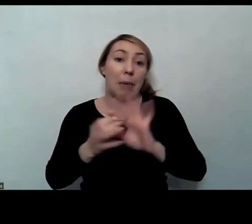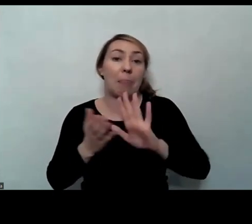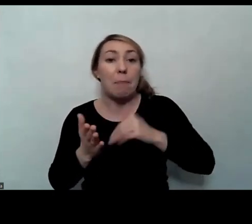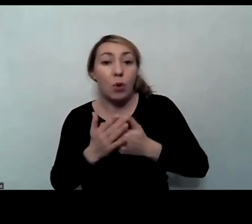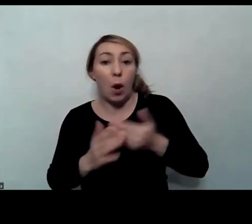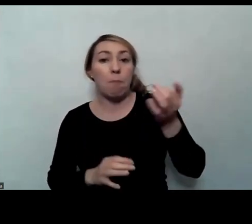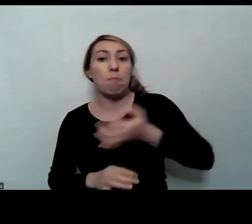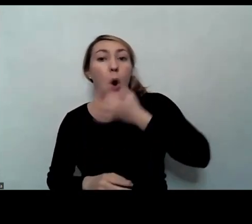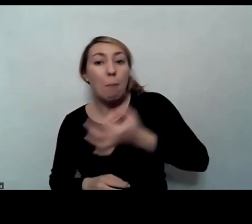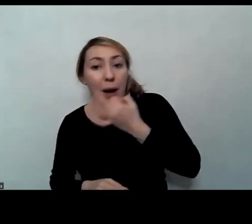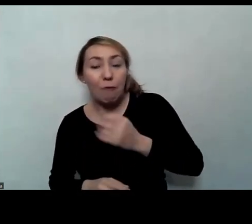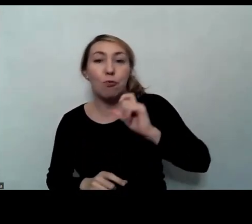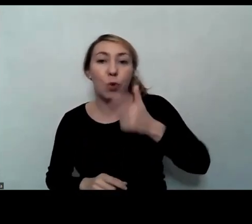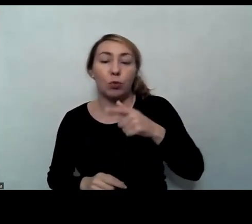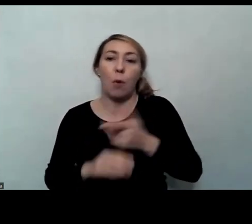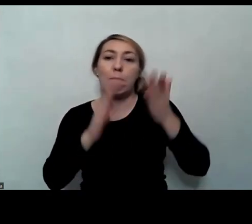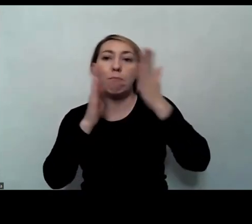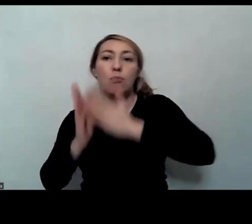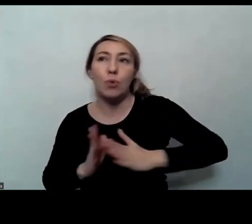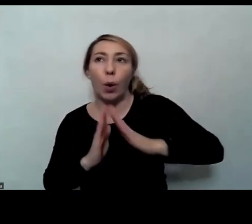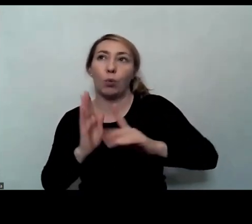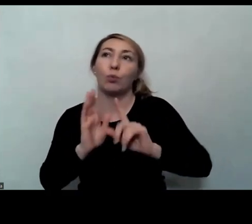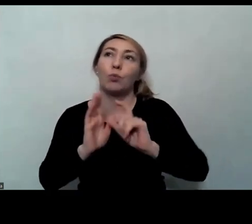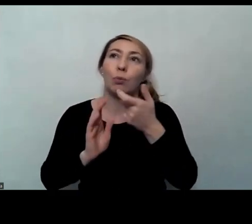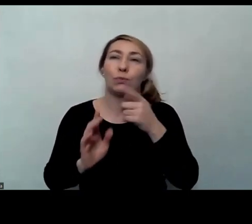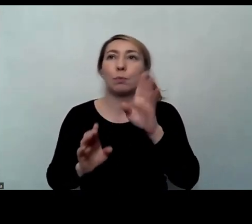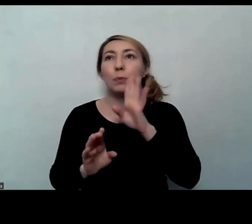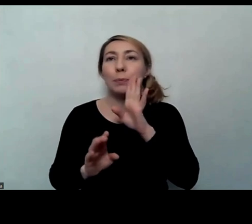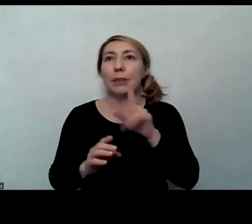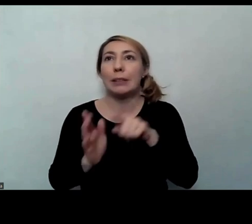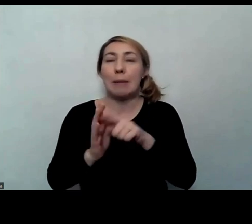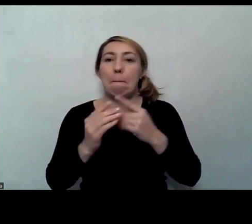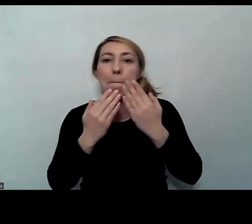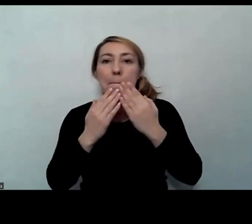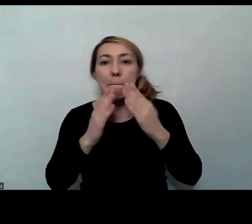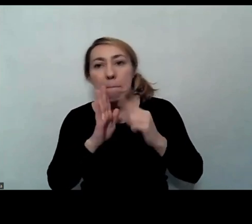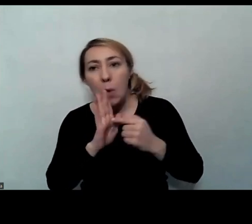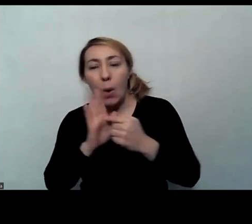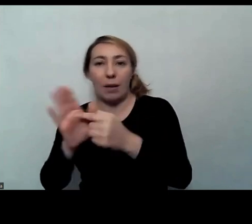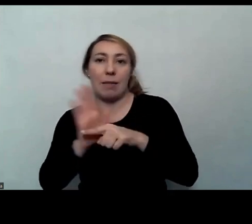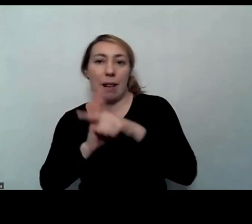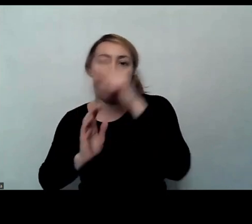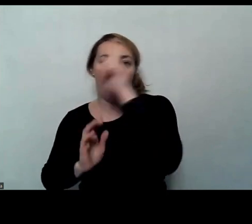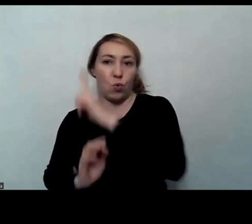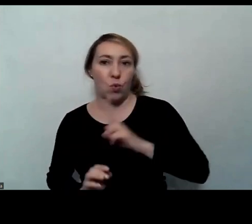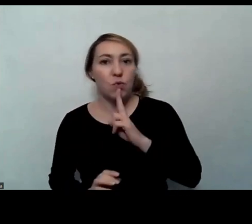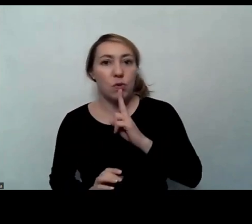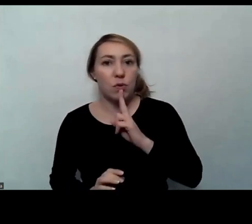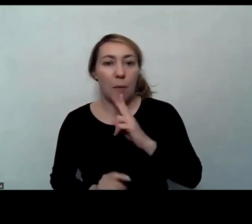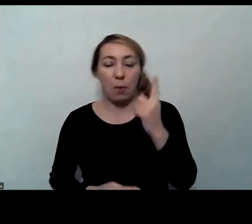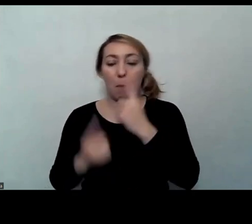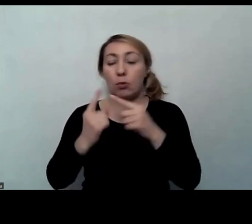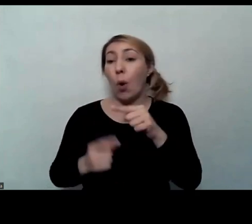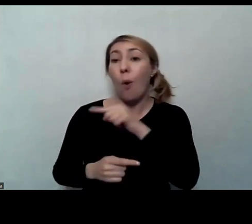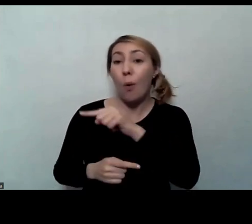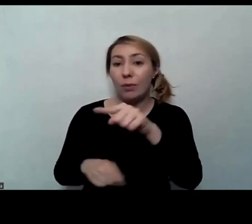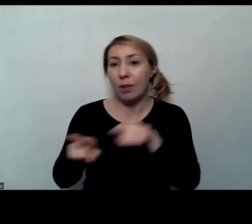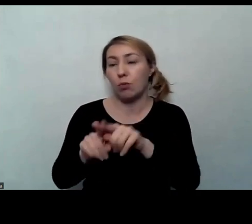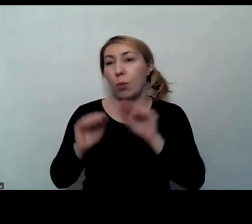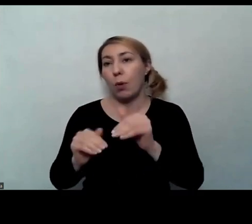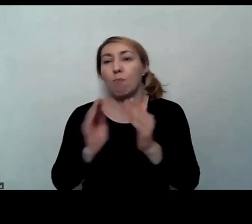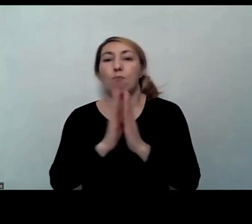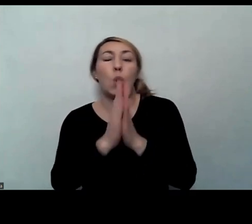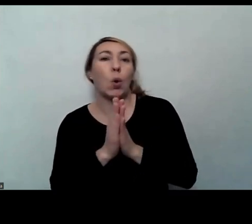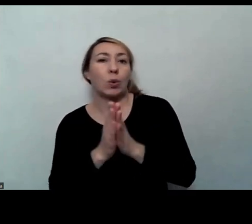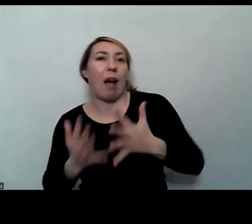to trzeba by było tak naprawdę przygotować coś, co pozwoliłoby dotrzeć również do rodziców, bo myślę, że to oni również mogliby prosić o to,